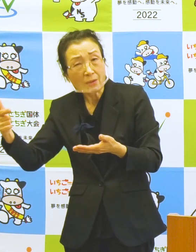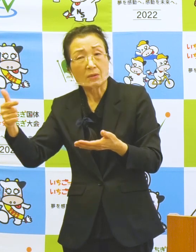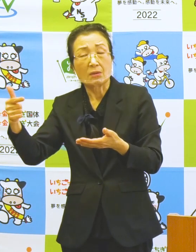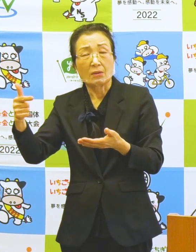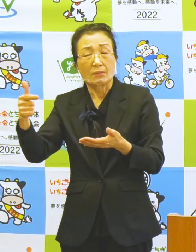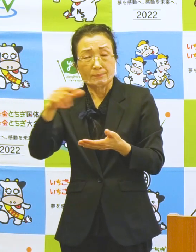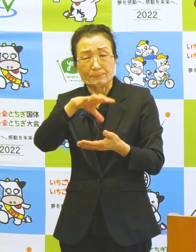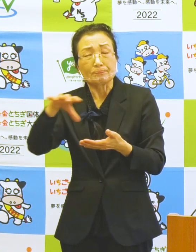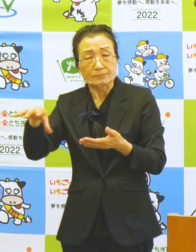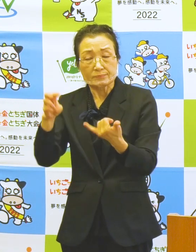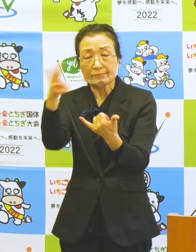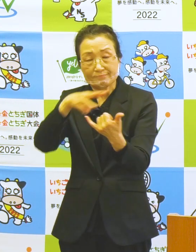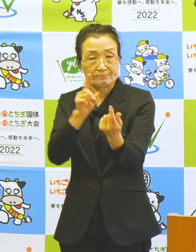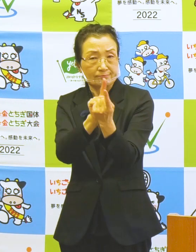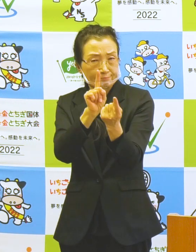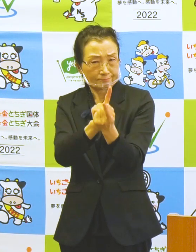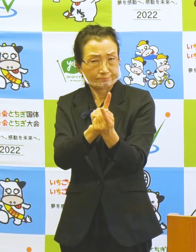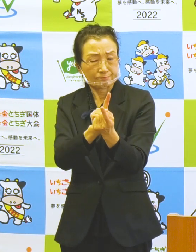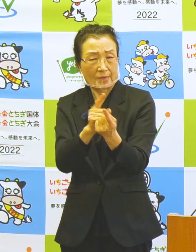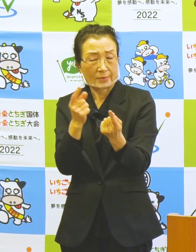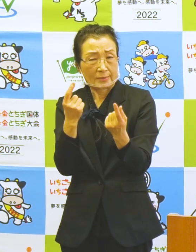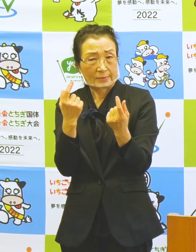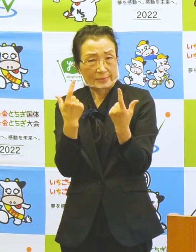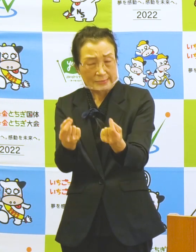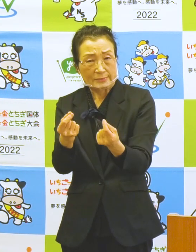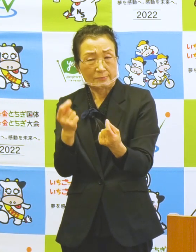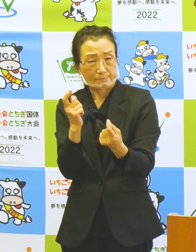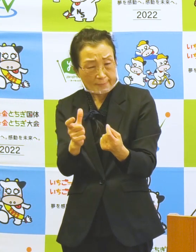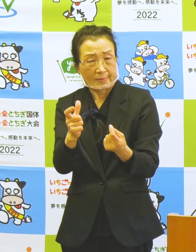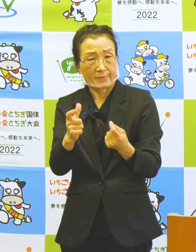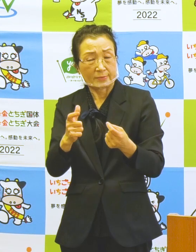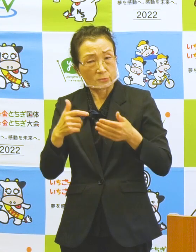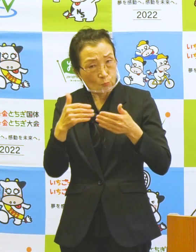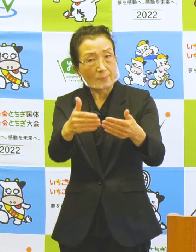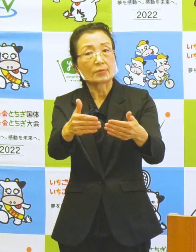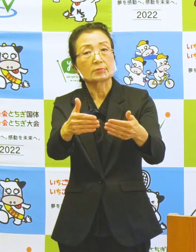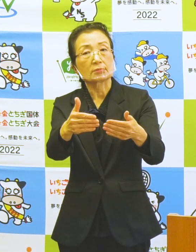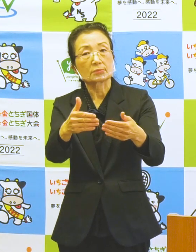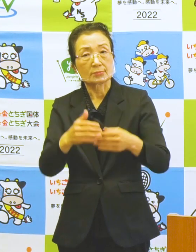から災害対策、しっかりと努めてまいります。